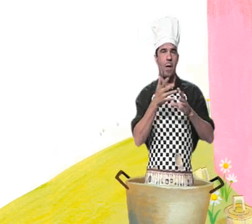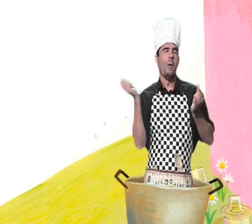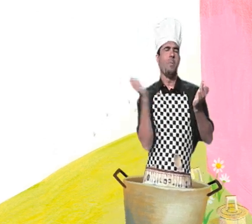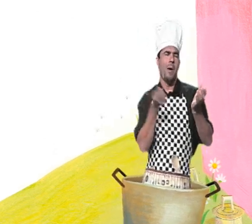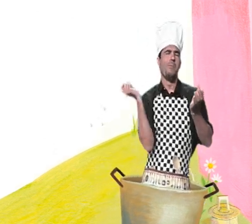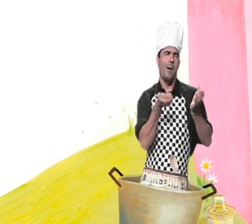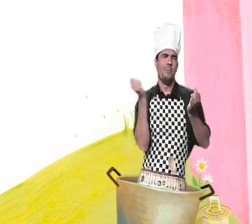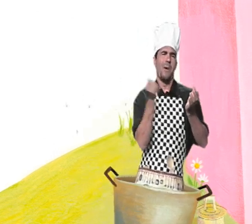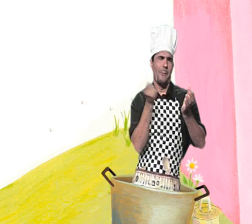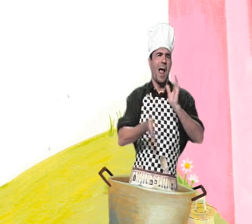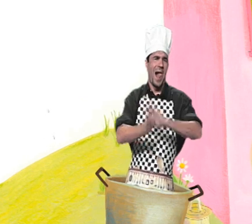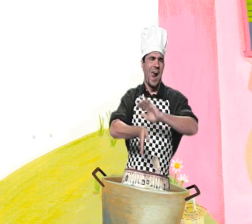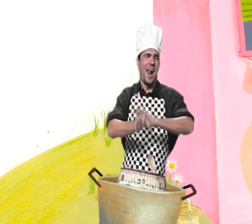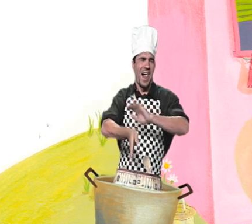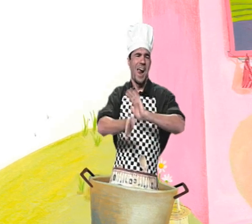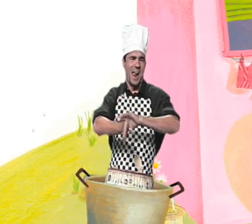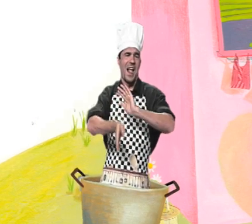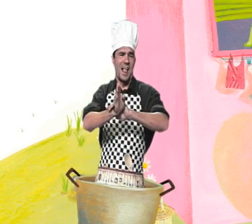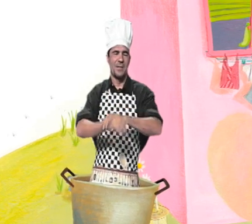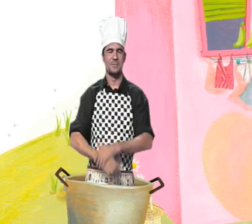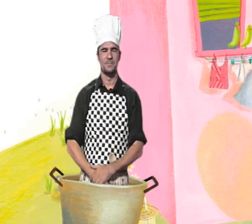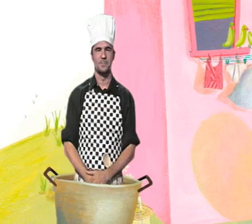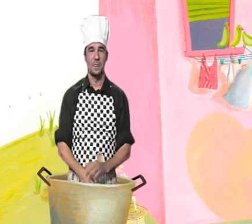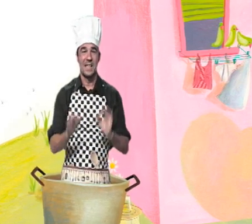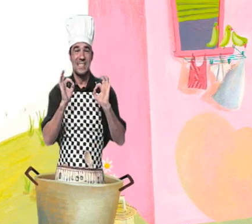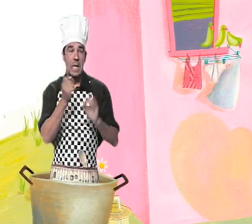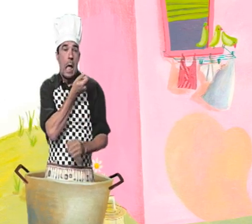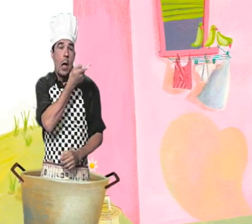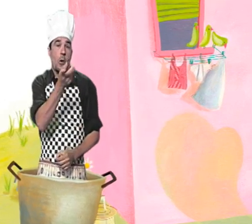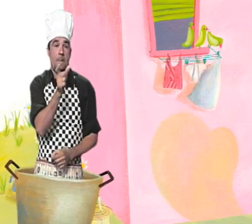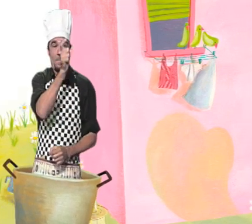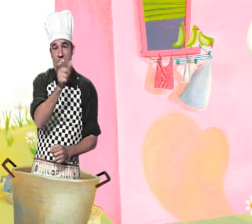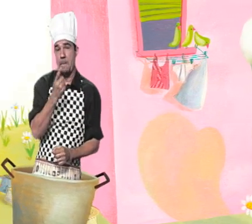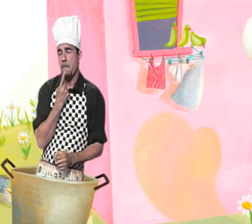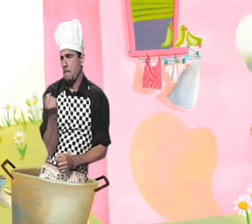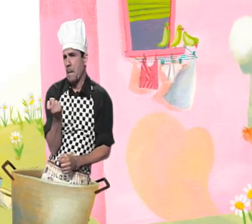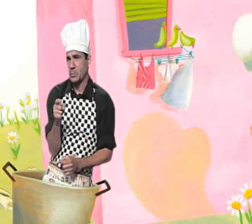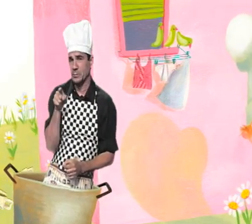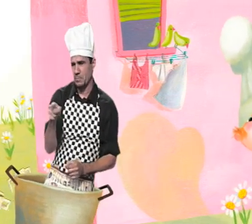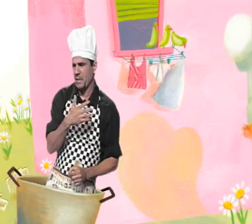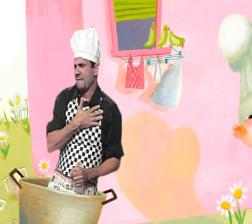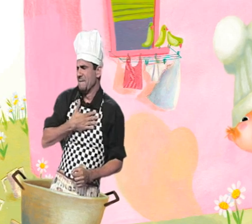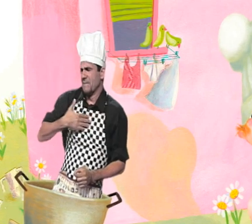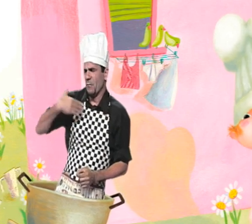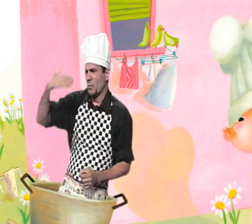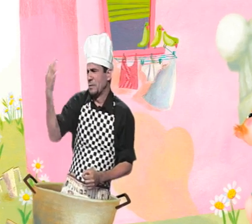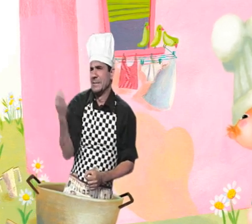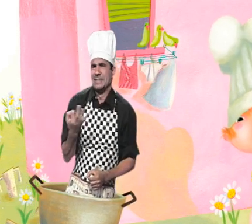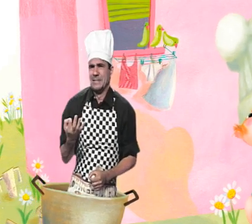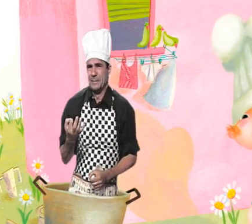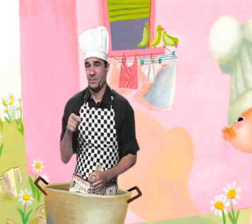un xim, xim, xim sense parar. Quan algú li preguntava «Què voldràs ser de